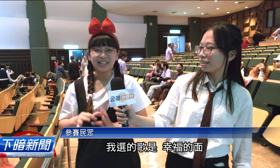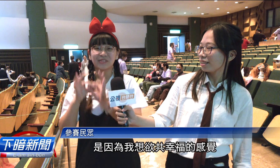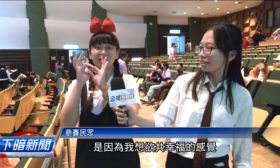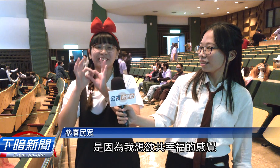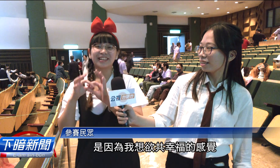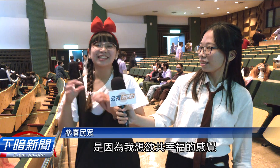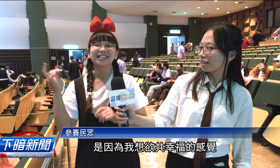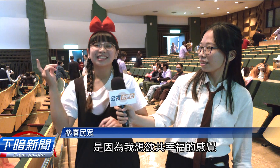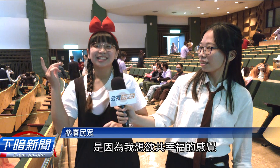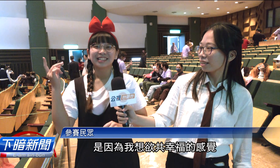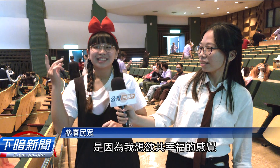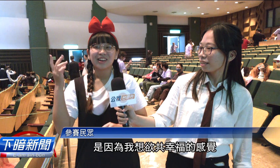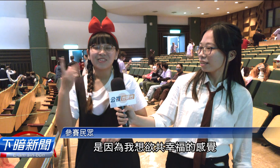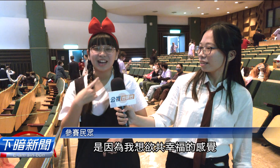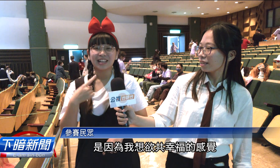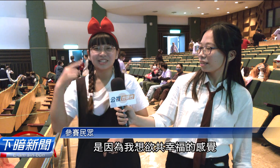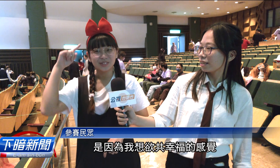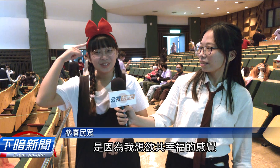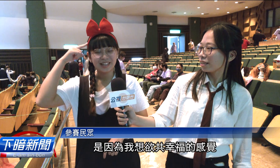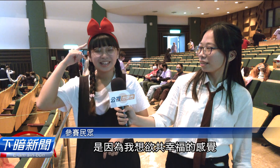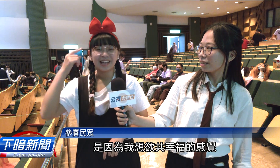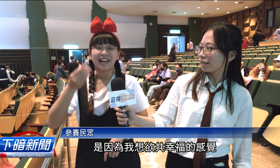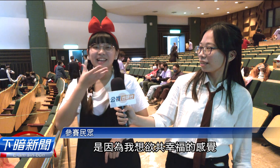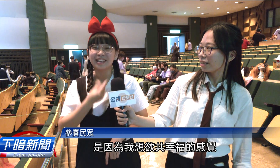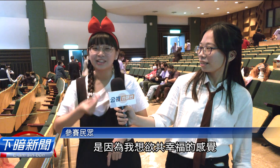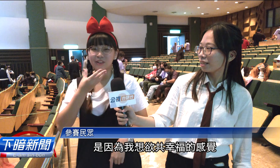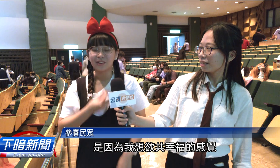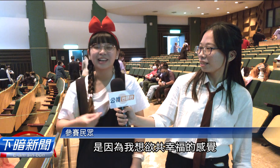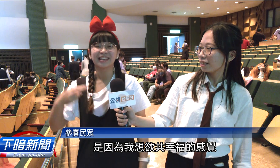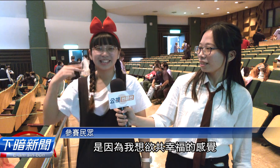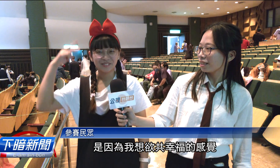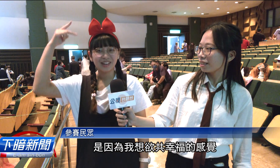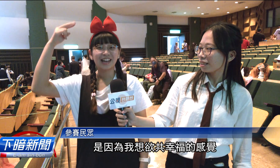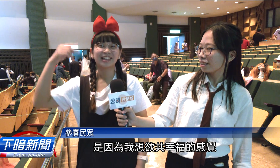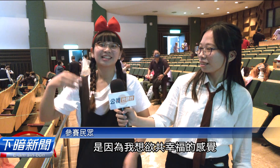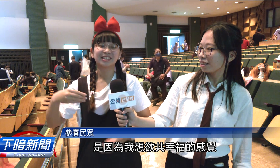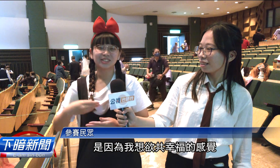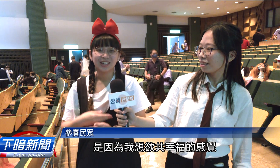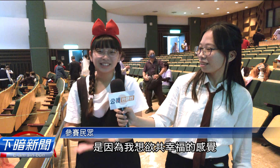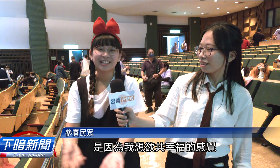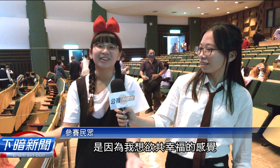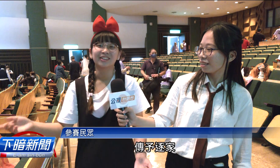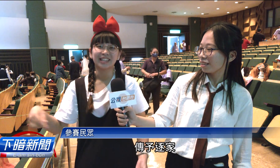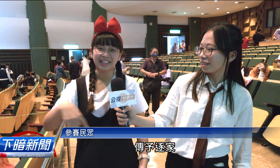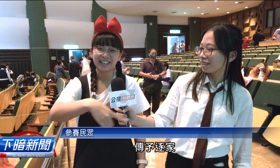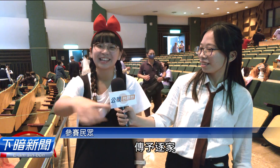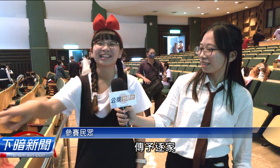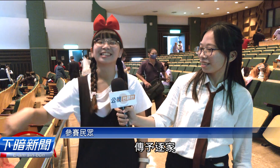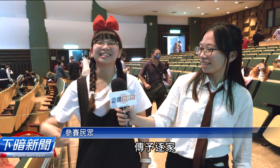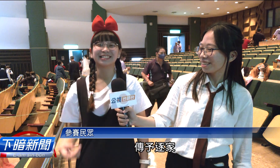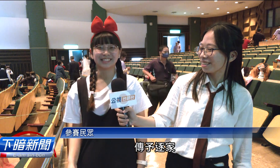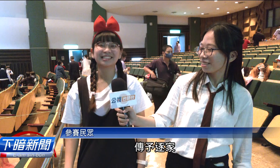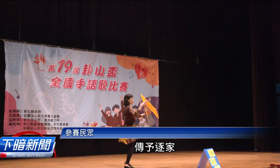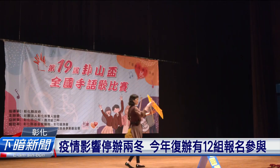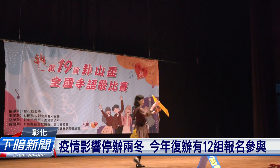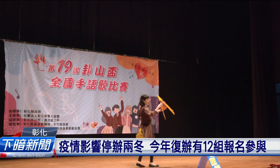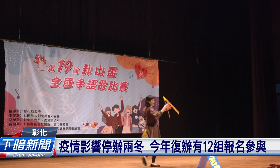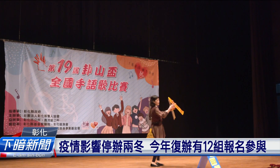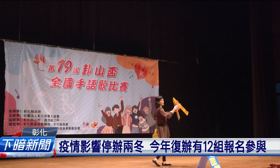因为我想要把幸福的感觉传递给大家。 主办单位表